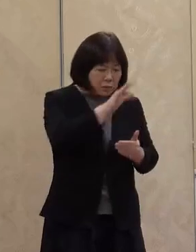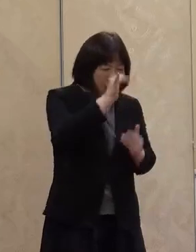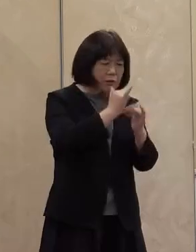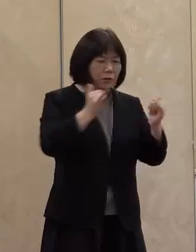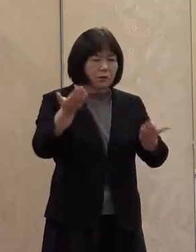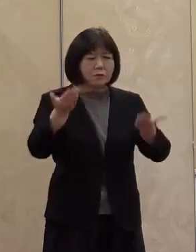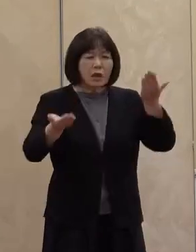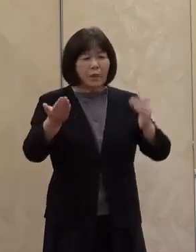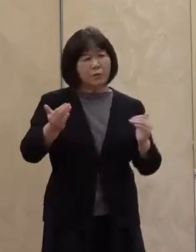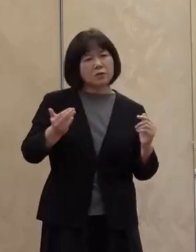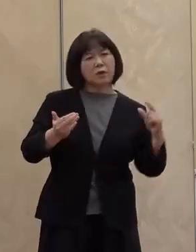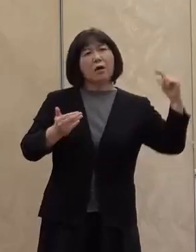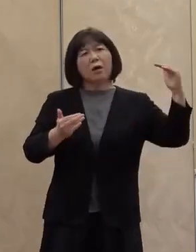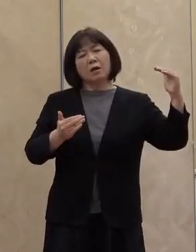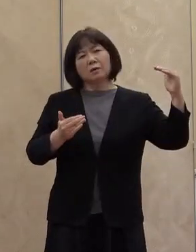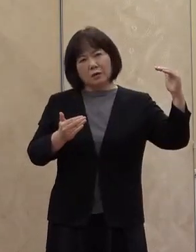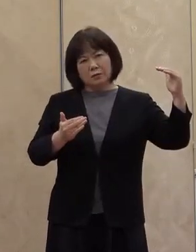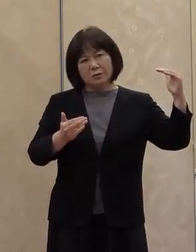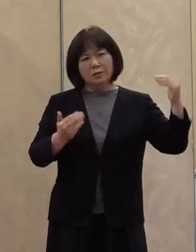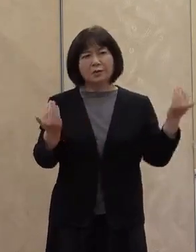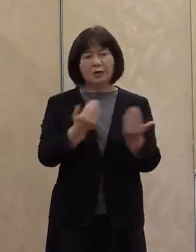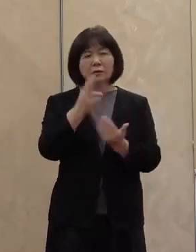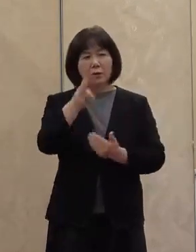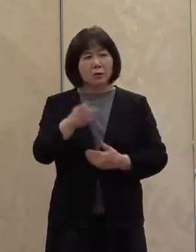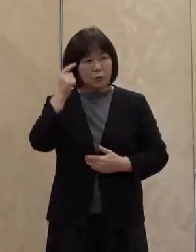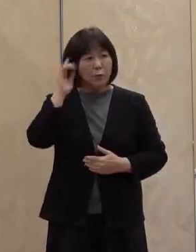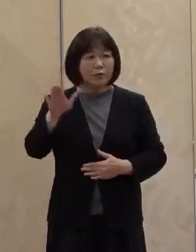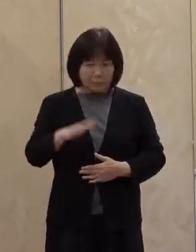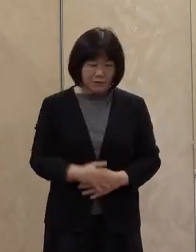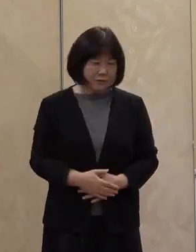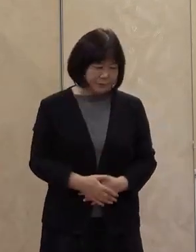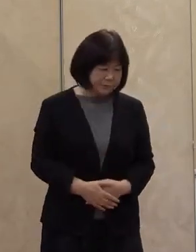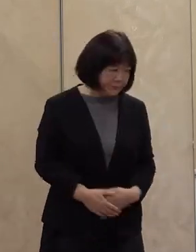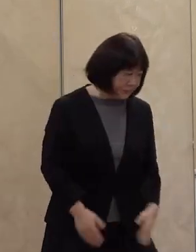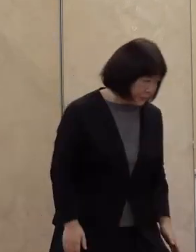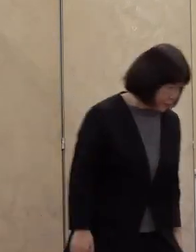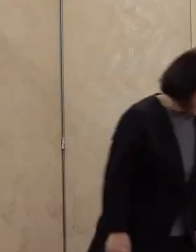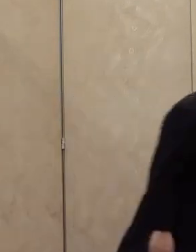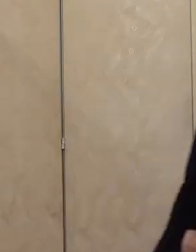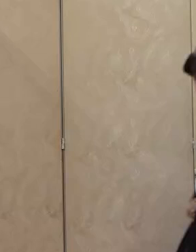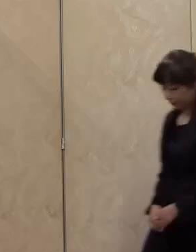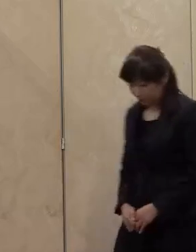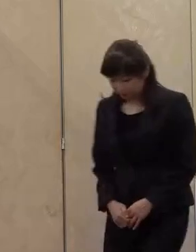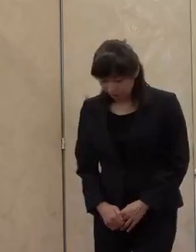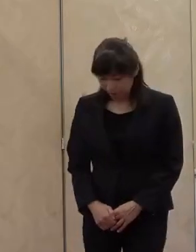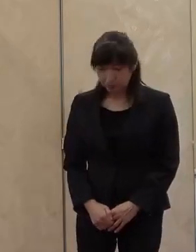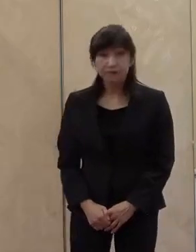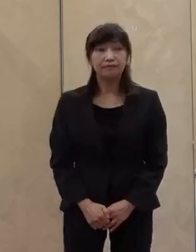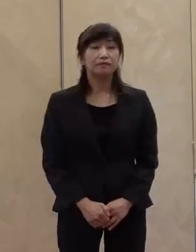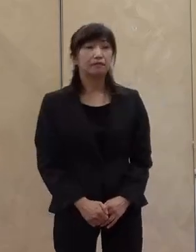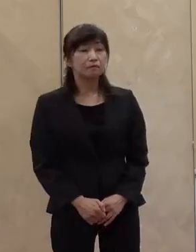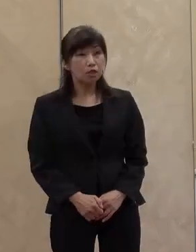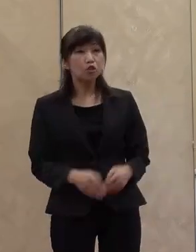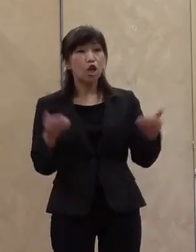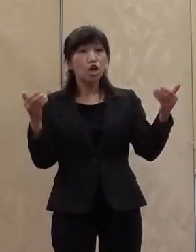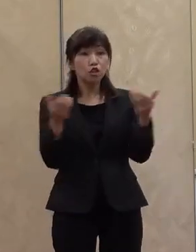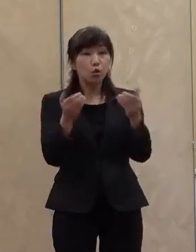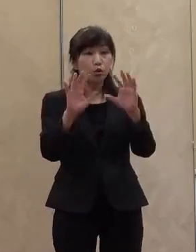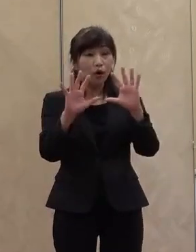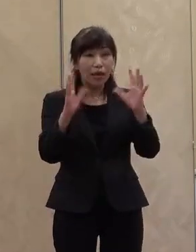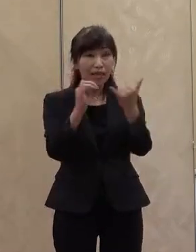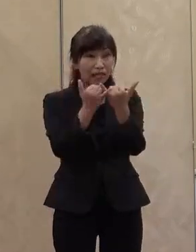てくるというのはもう間違いなくそっち側のトレンドに入ってくると思われます。でそれに伴って失業者ですけども